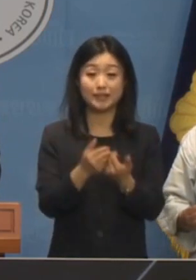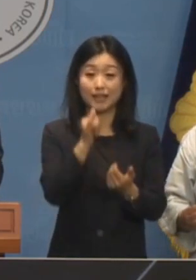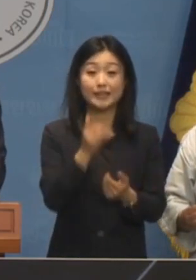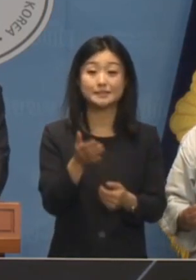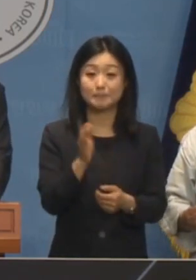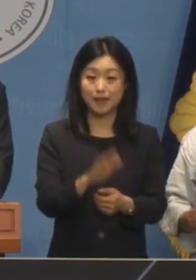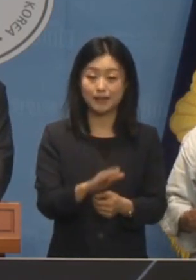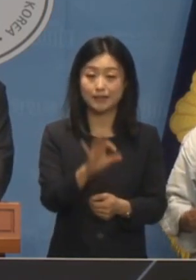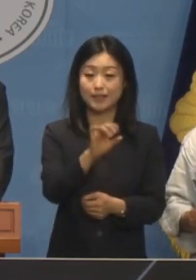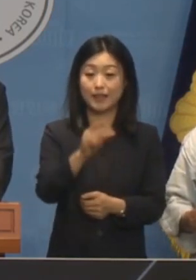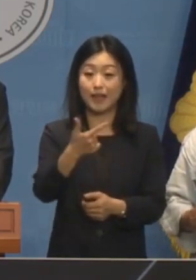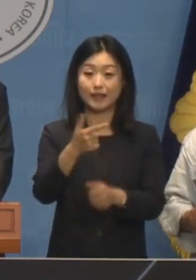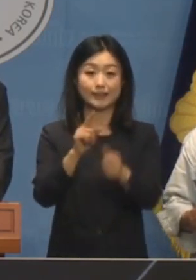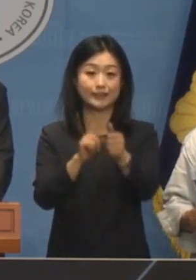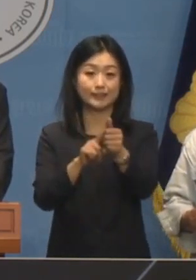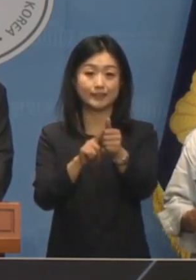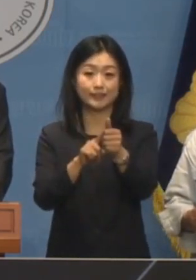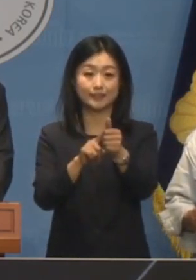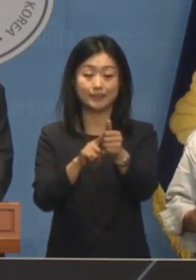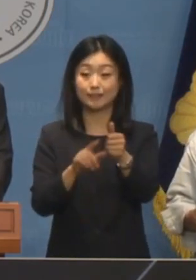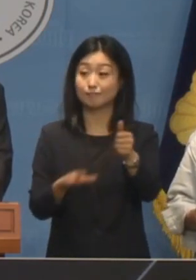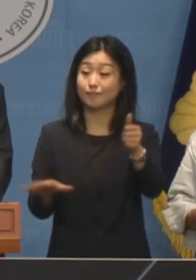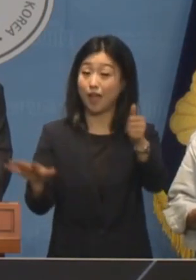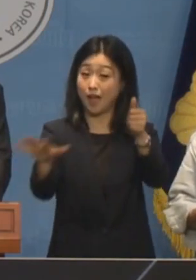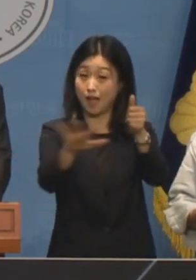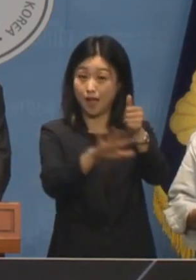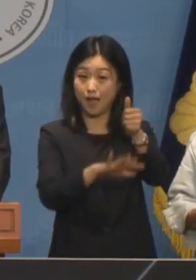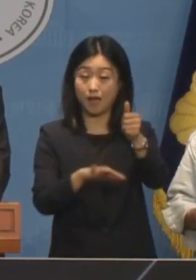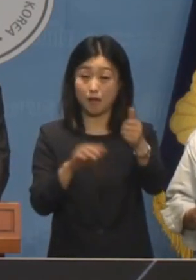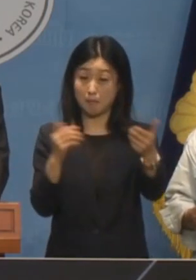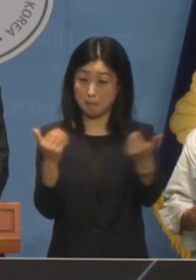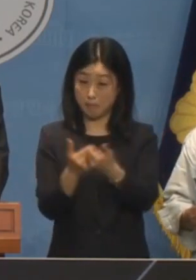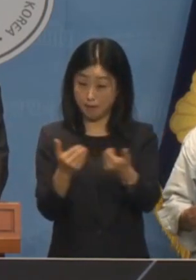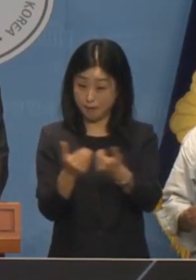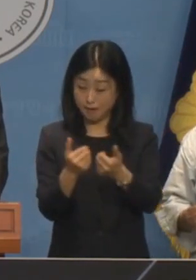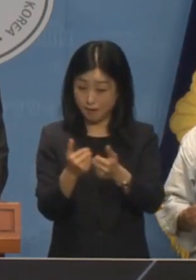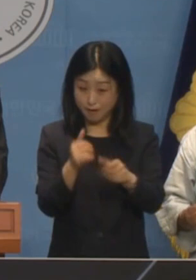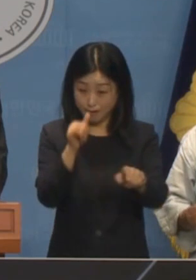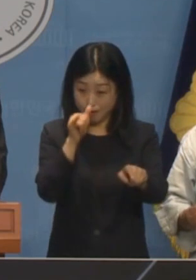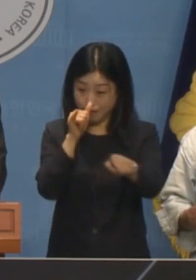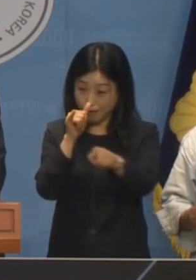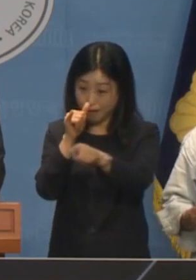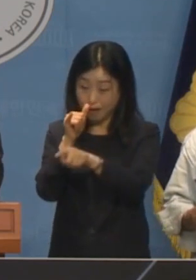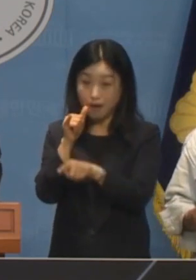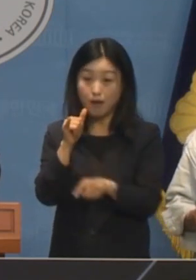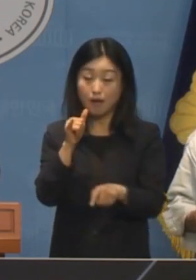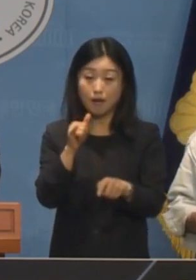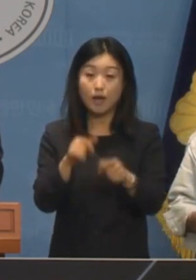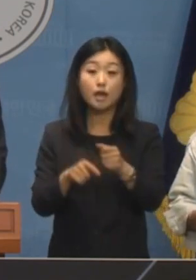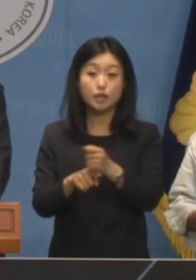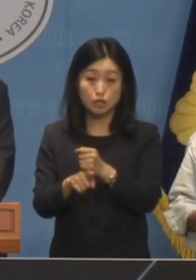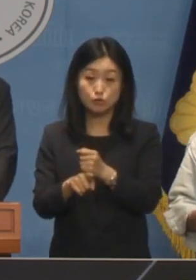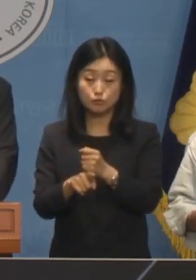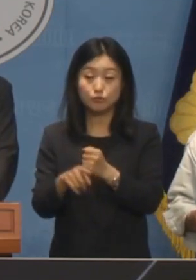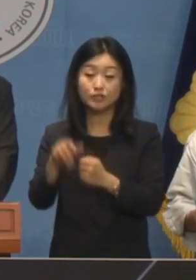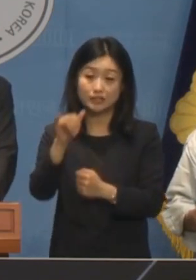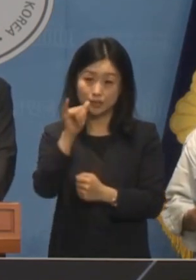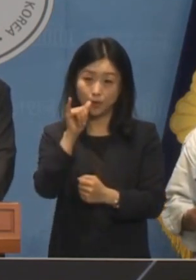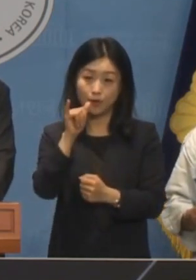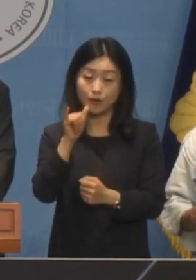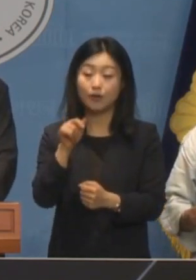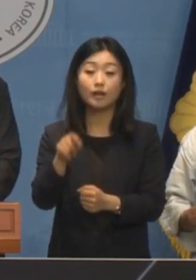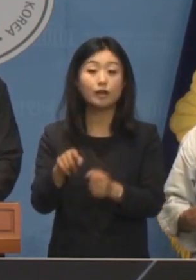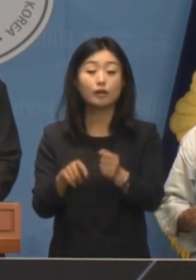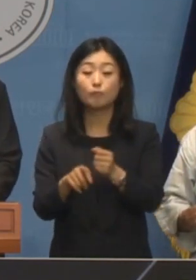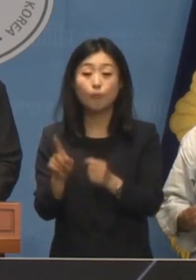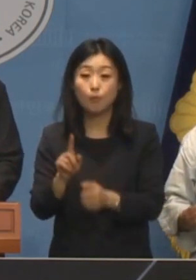이번에도 안창호 후보에 대한 많은 사람들이 반대를 하고 있는 이유들이 있습니다.